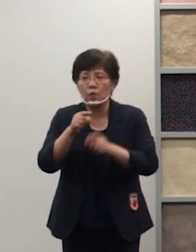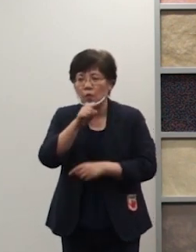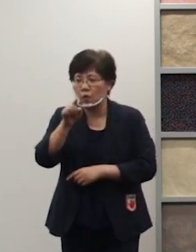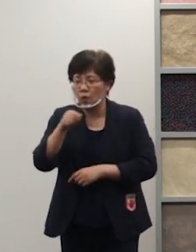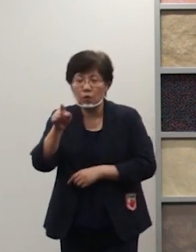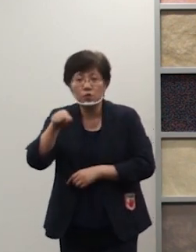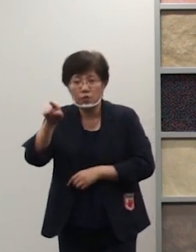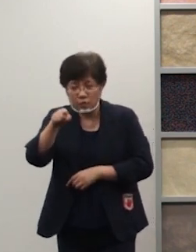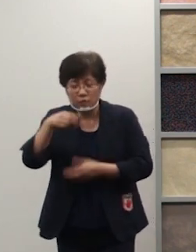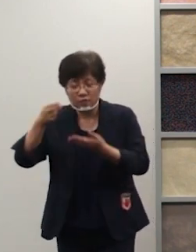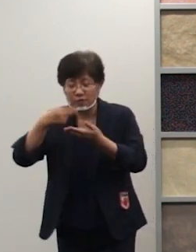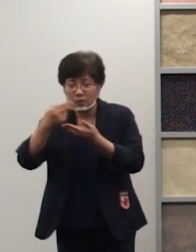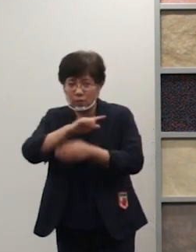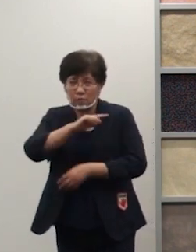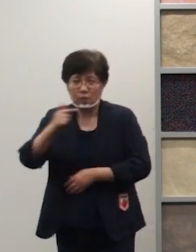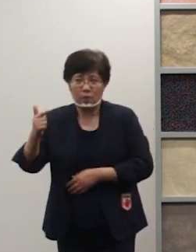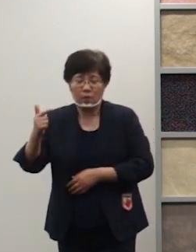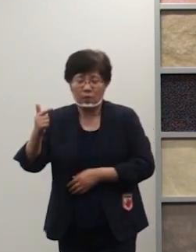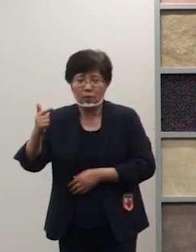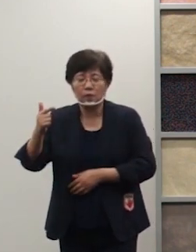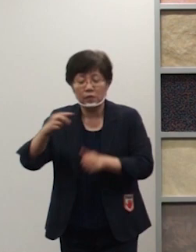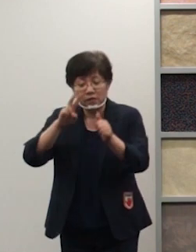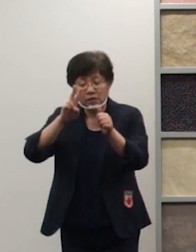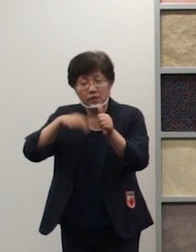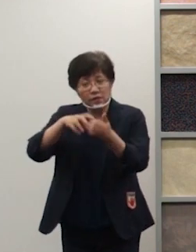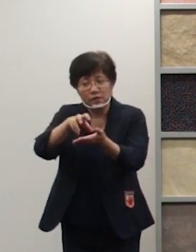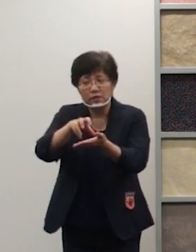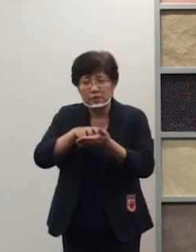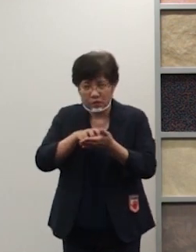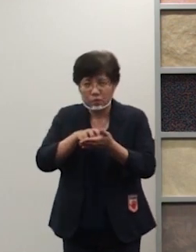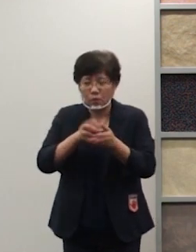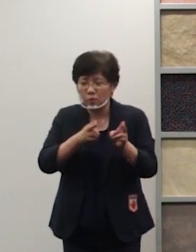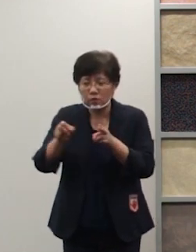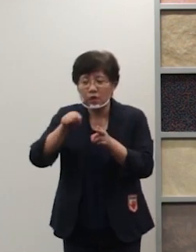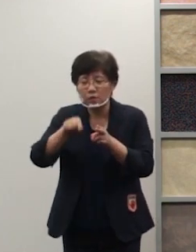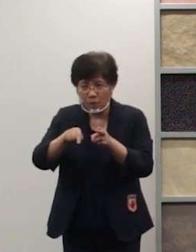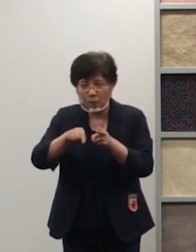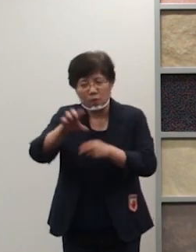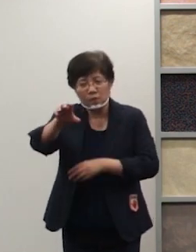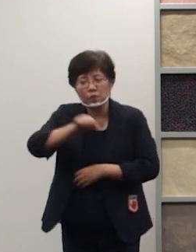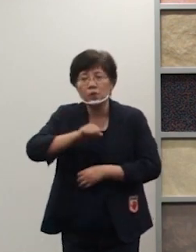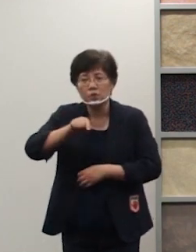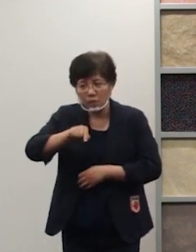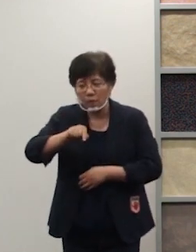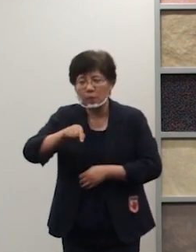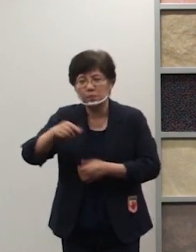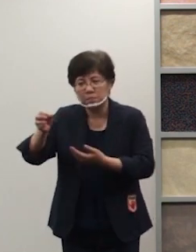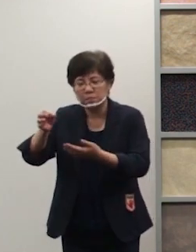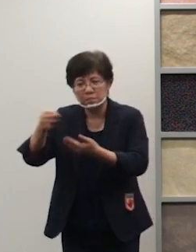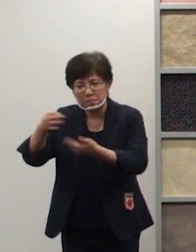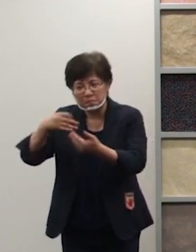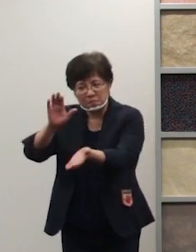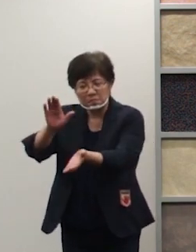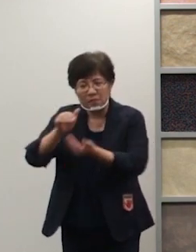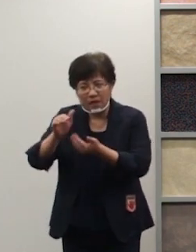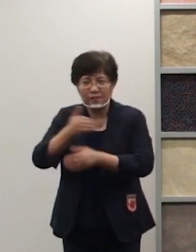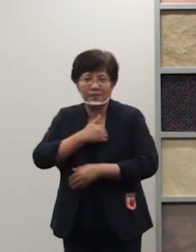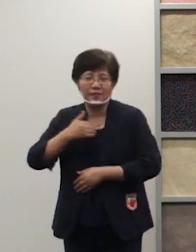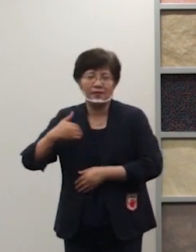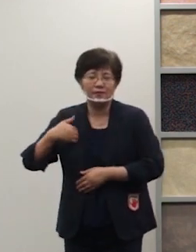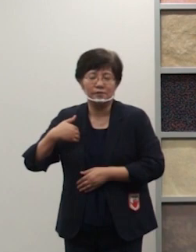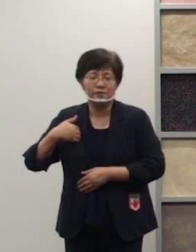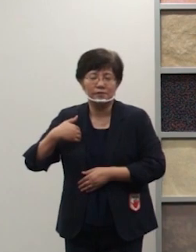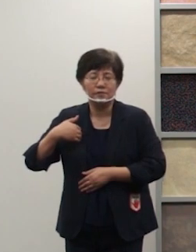、いわば認証取得をです、売上の拡大に直結するような仕掛け作り、こういうものなどを行い